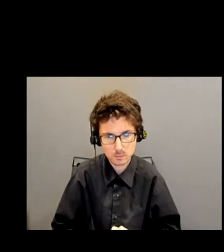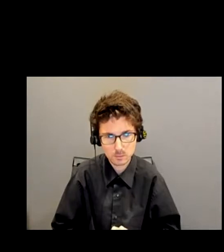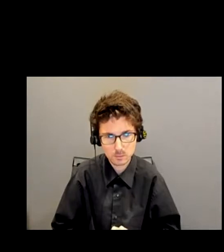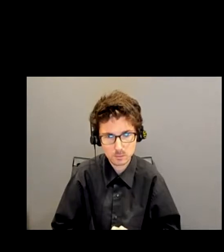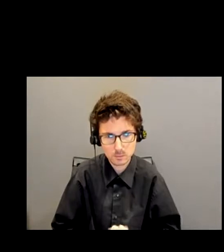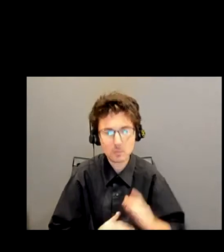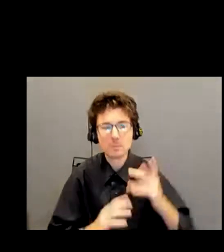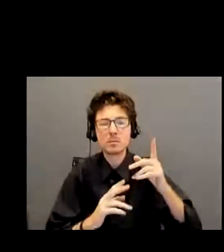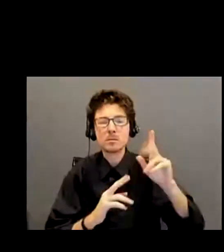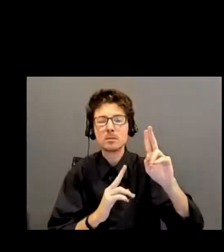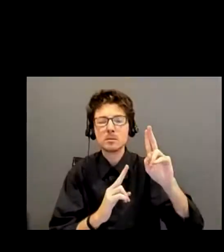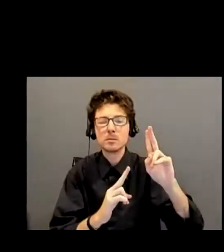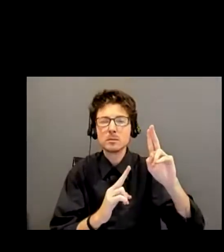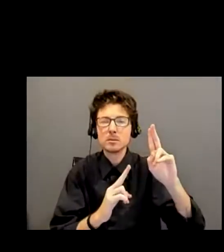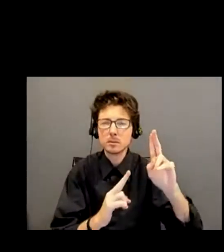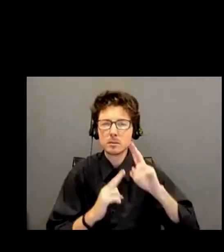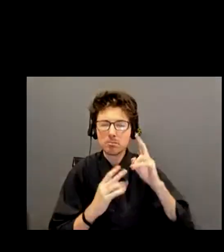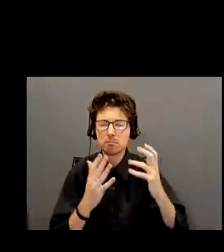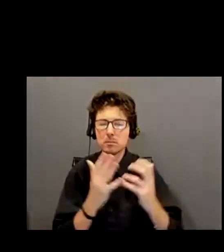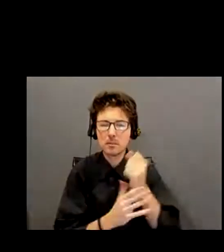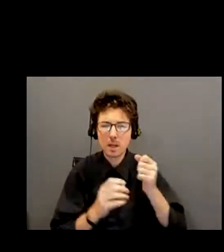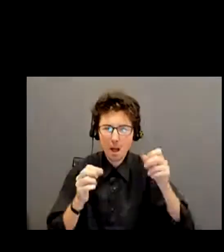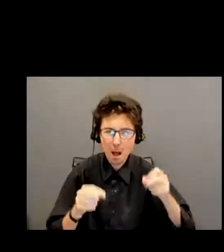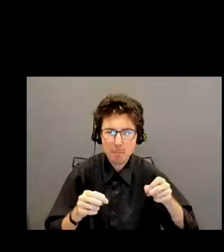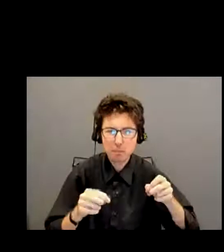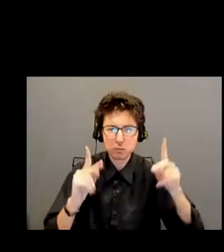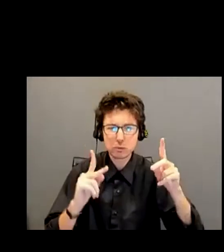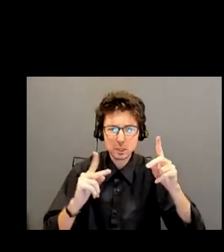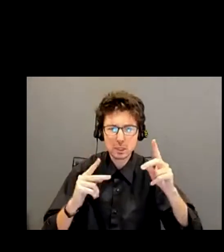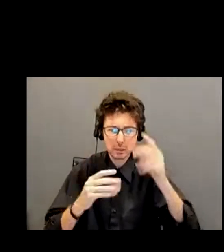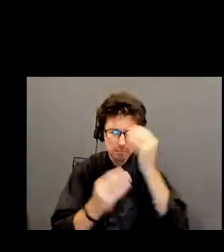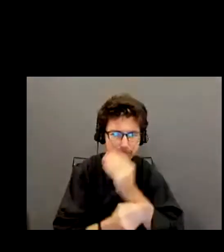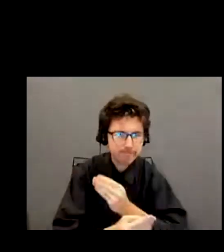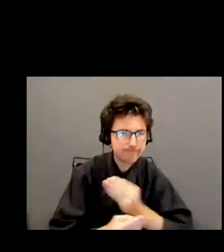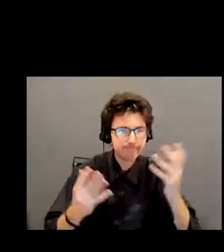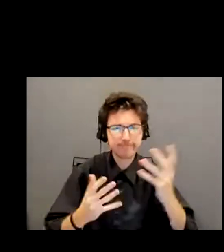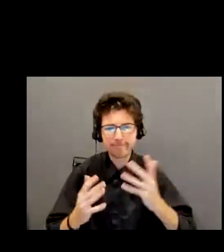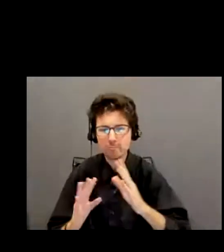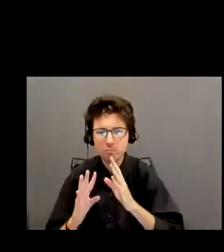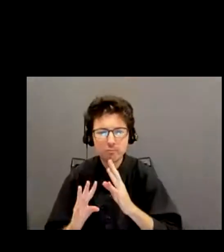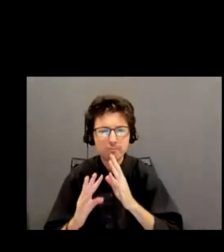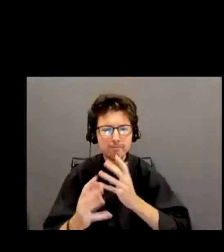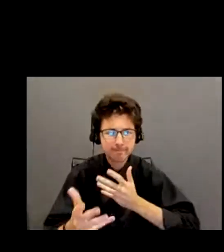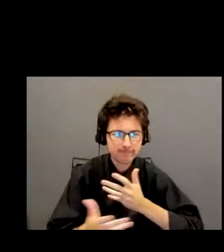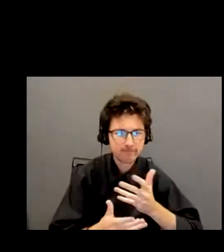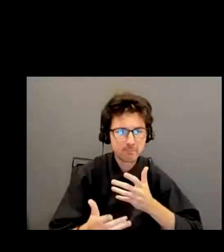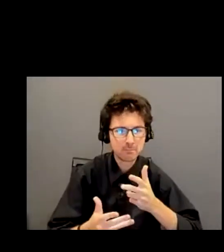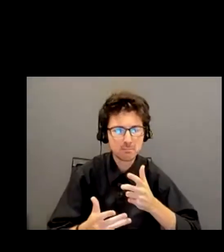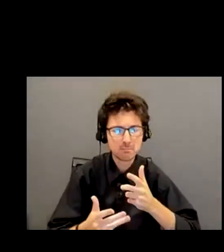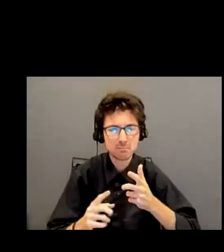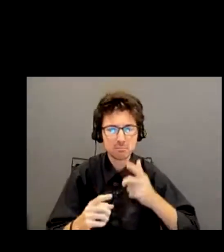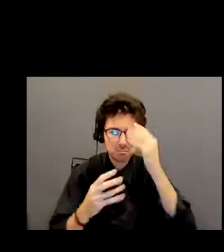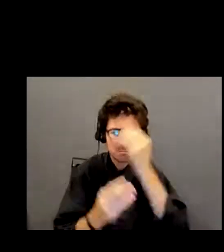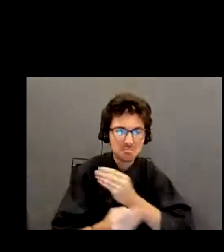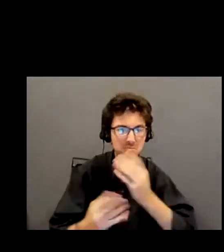candidat d'Israël à la CRPD et de vous apporter un sujet qui me tient à cœur